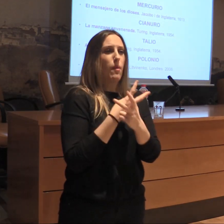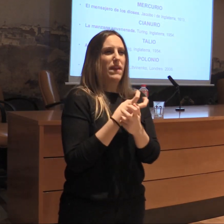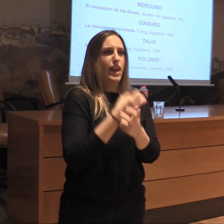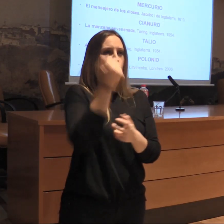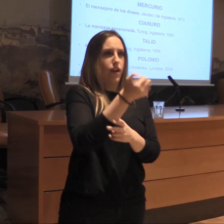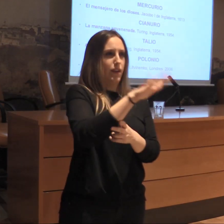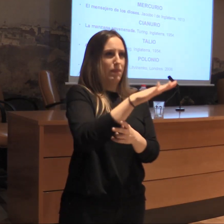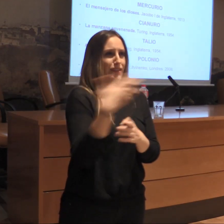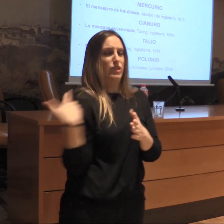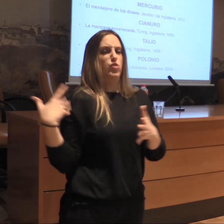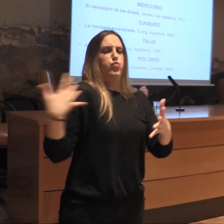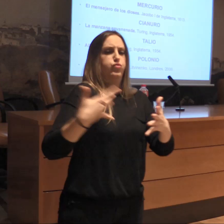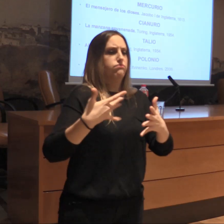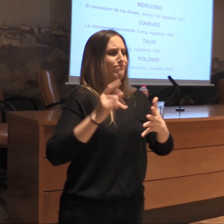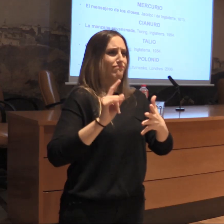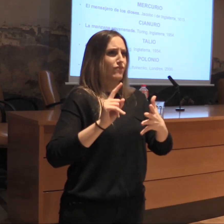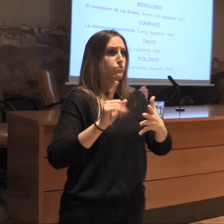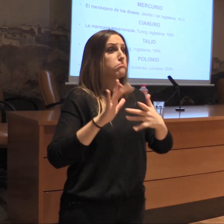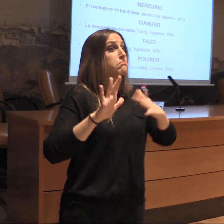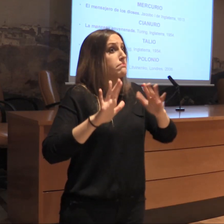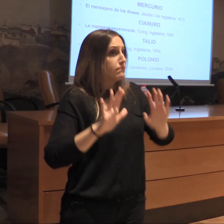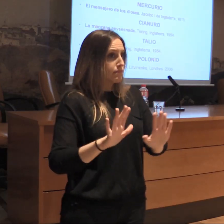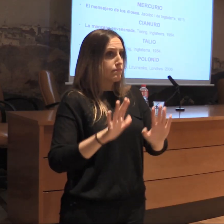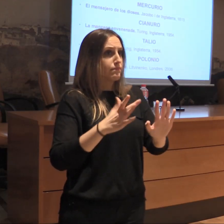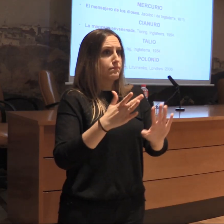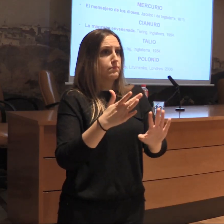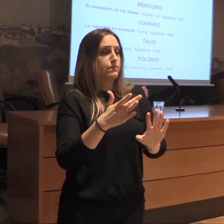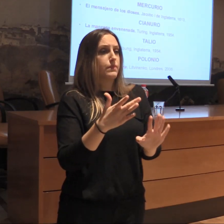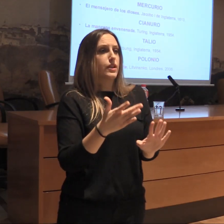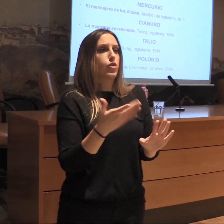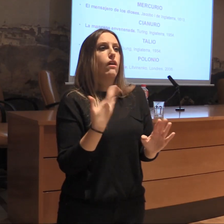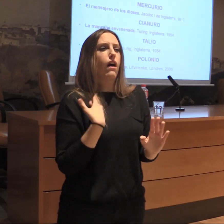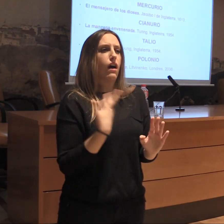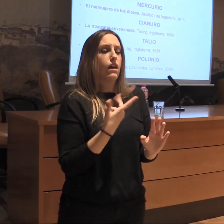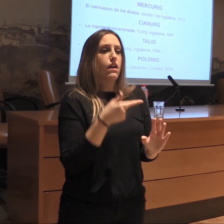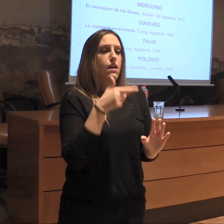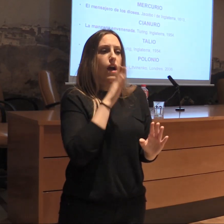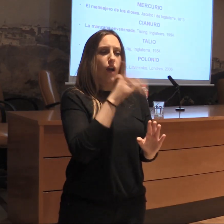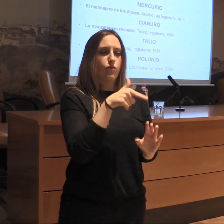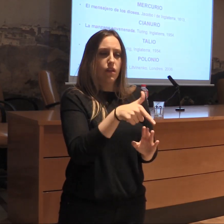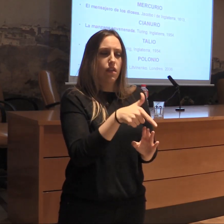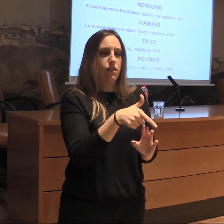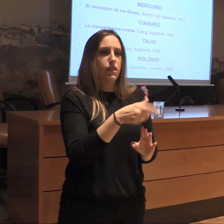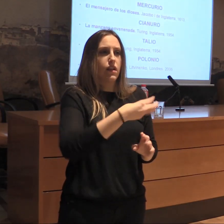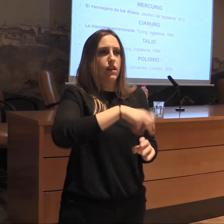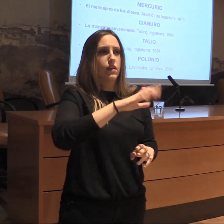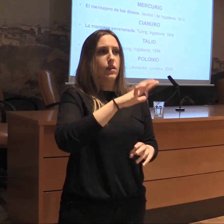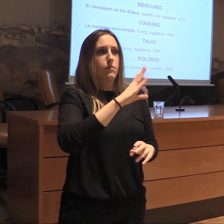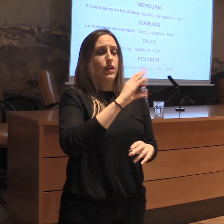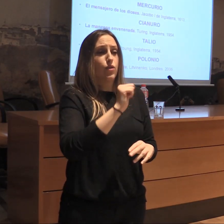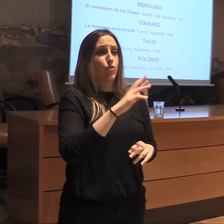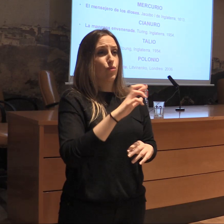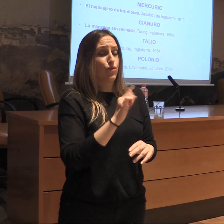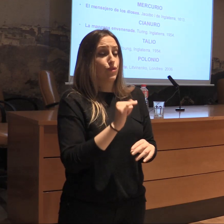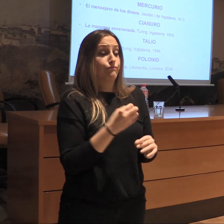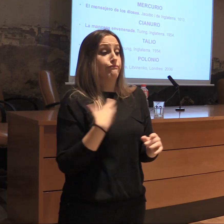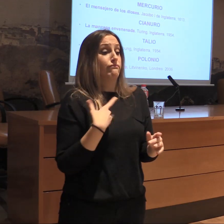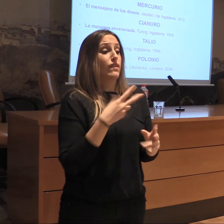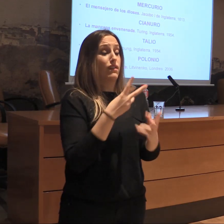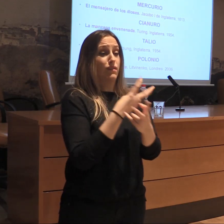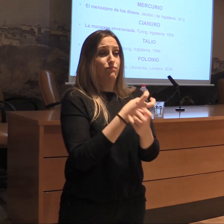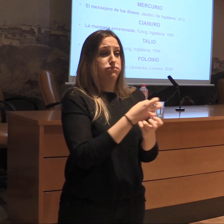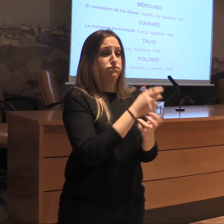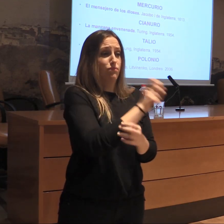criminal, pero que sin embargo sí vamos a ver que ha envenenado a muchas personas involuntariamente. El mercurio, como todos